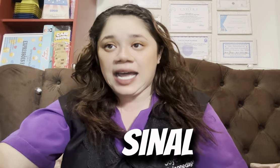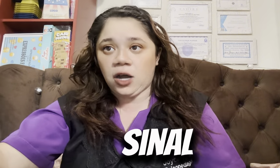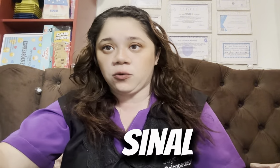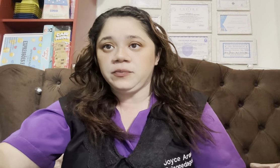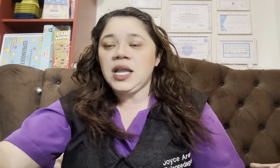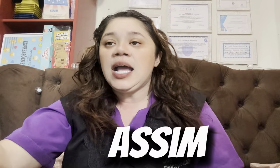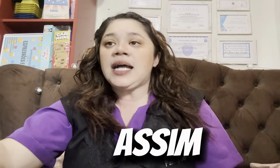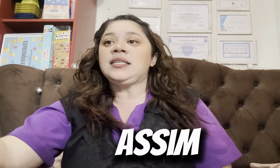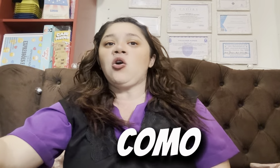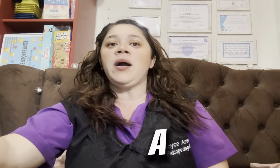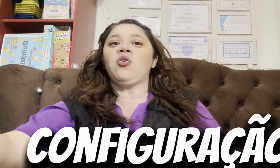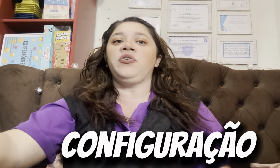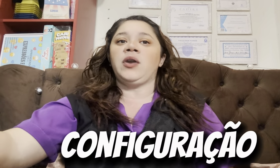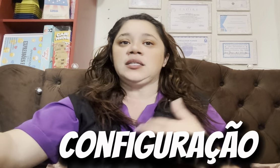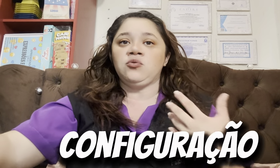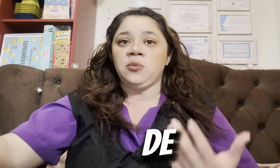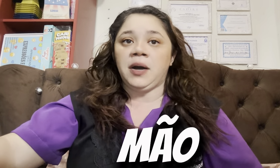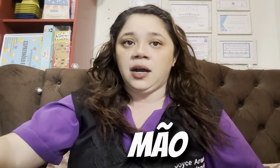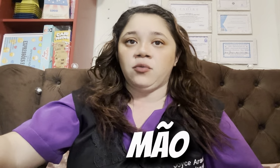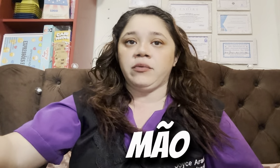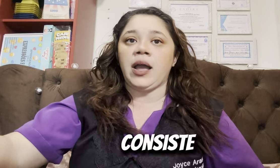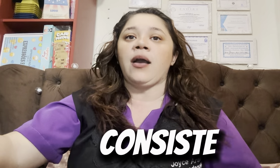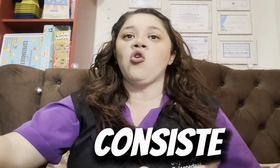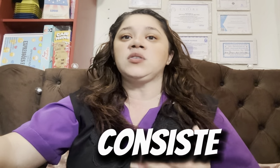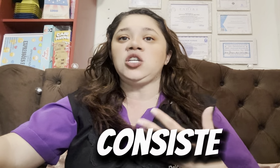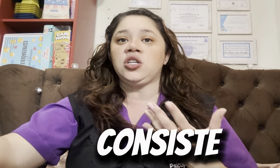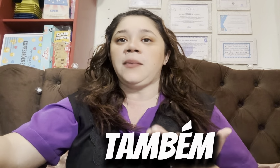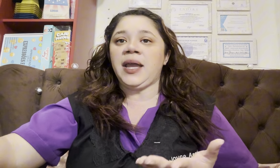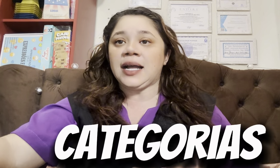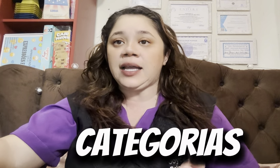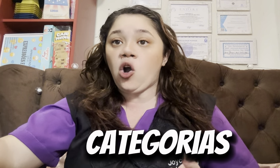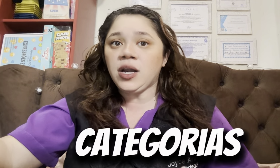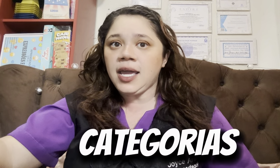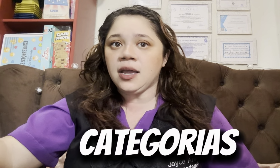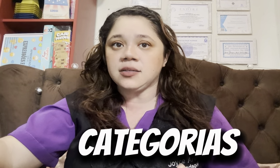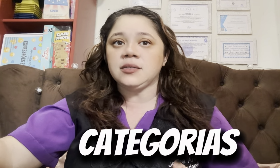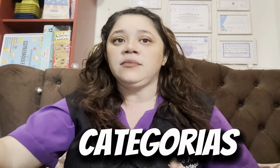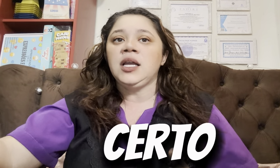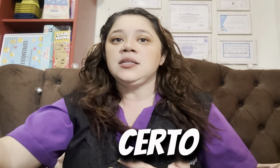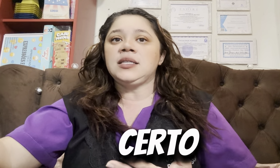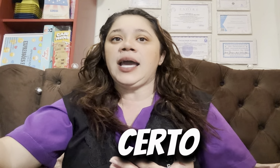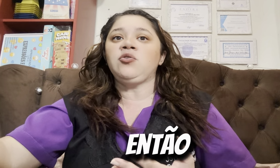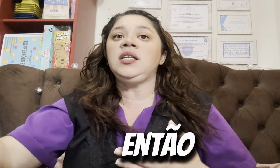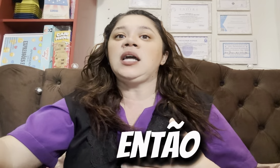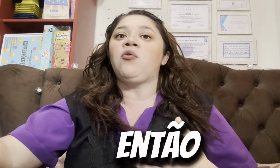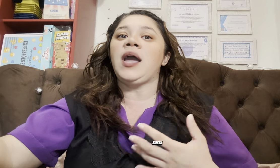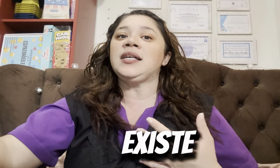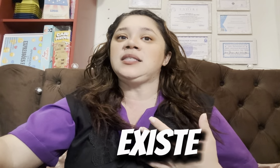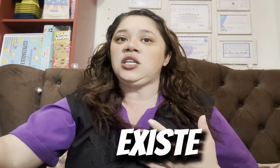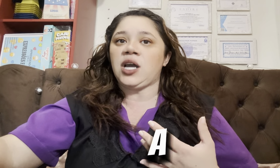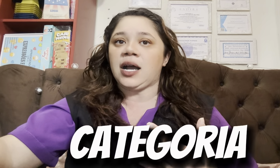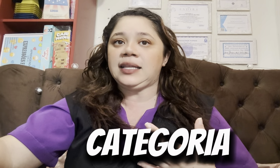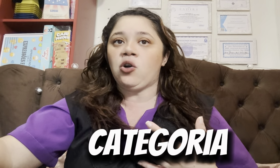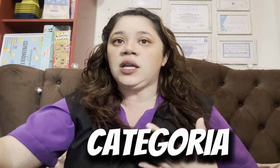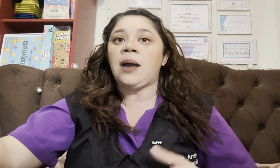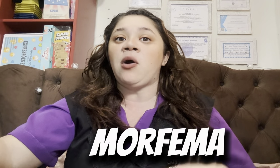sinal. Assim como a configuração de mão consiste também em categorias, certo? Então, existe a categoria